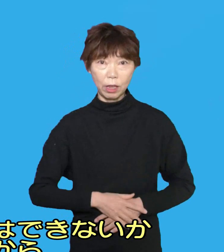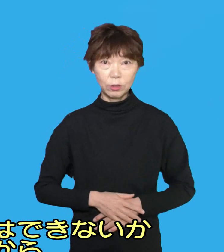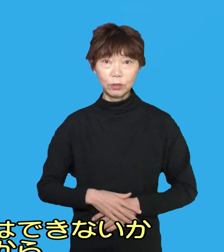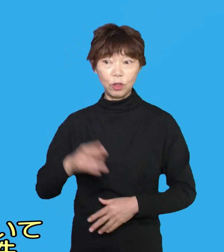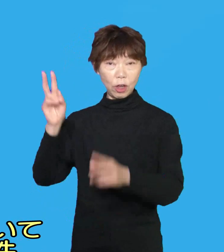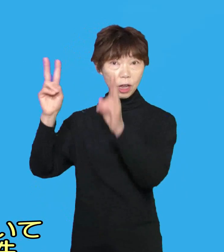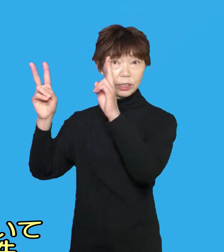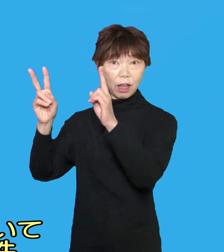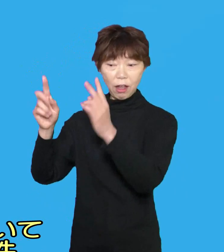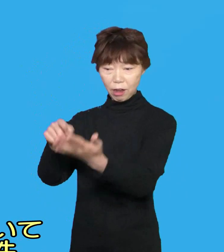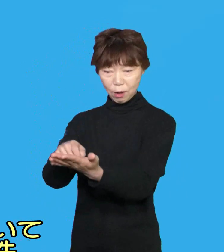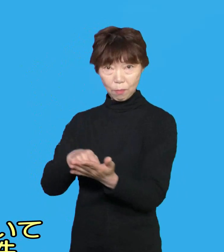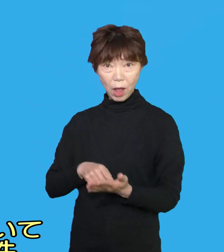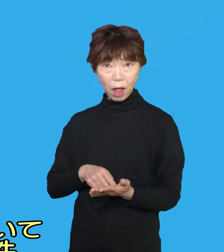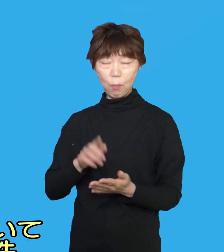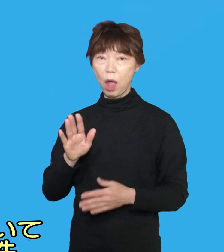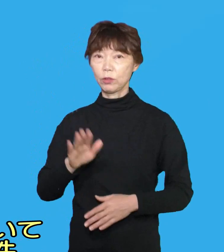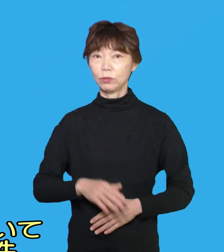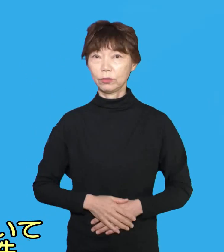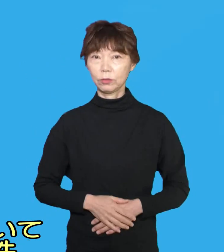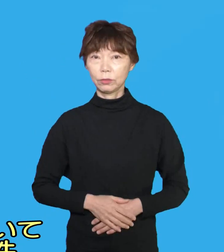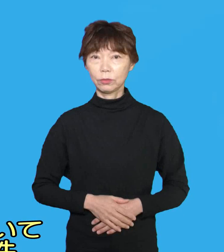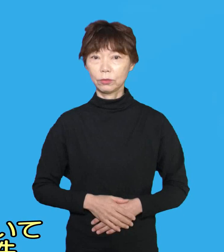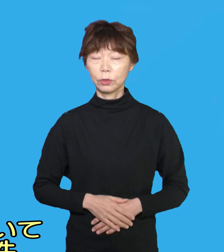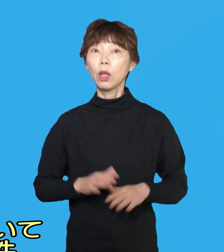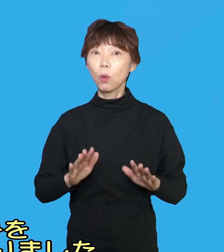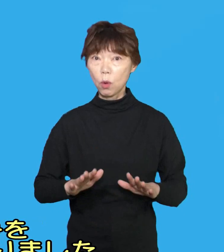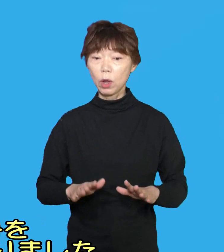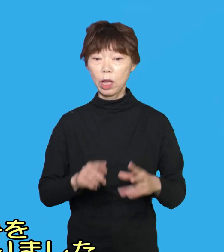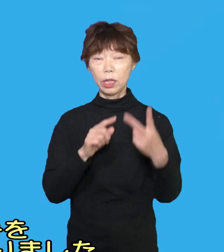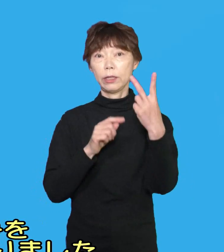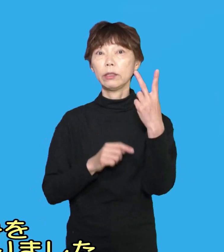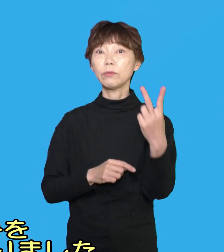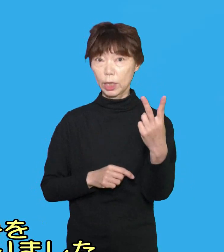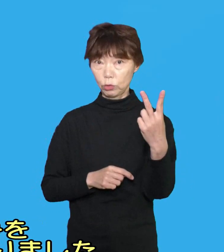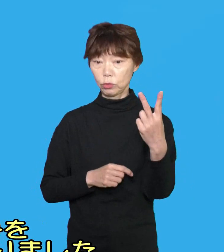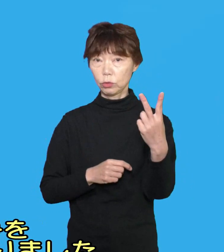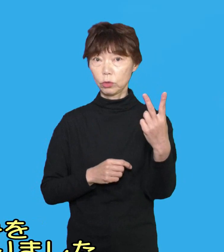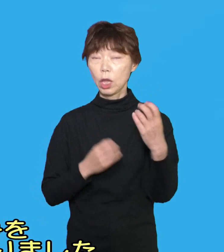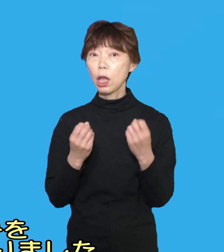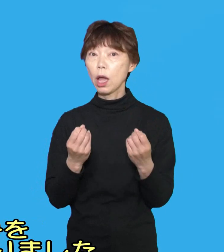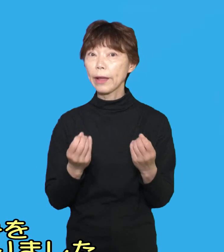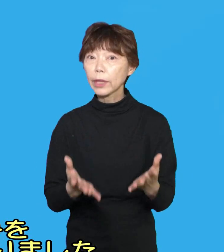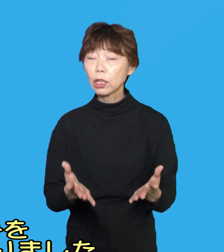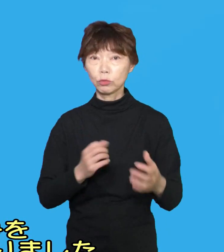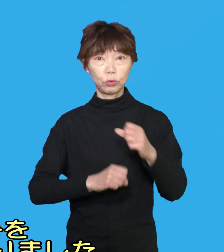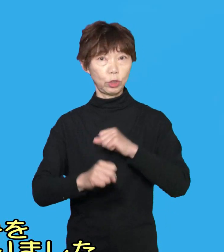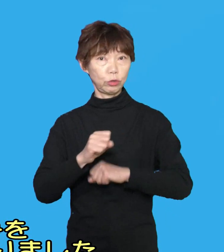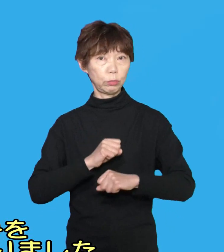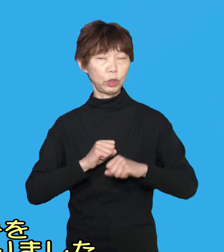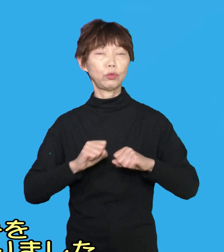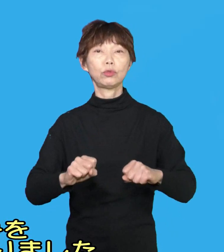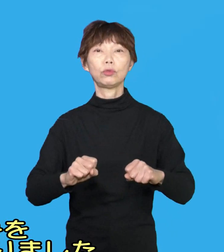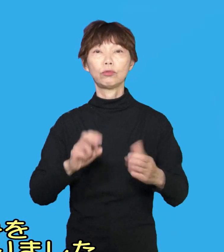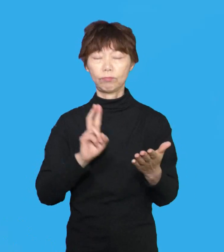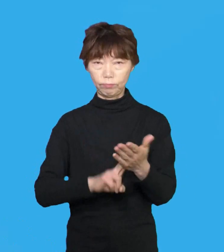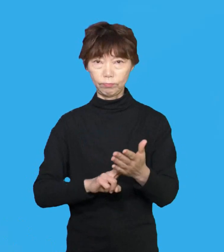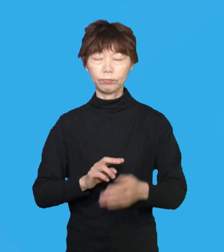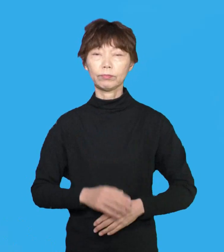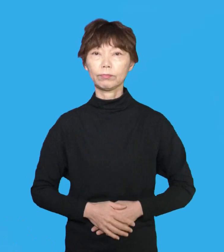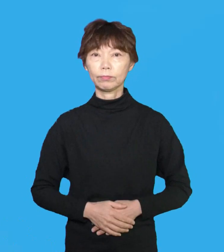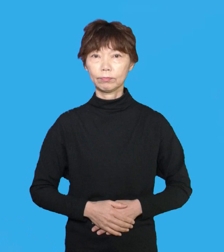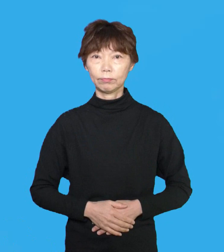様からお話をいただいて、そして今回2件新しくこの取り組みを実施することになりました。